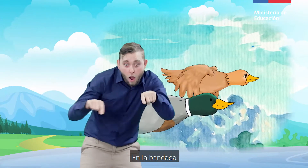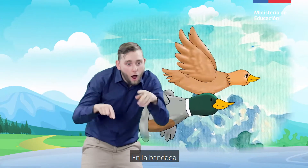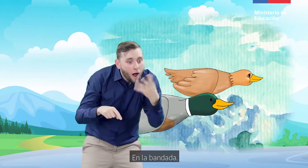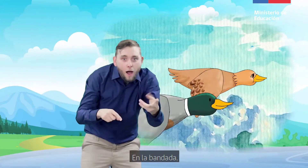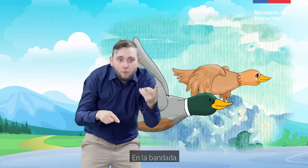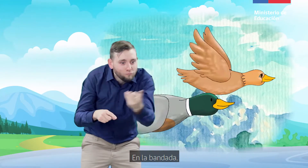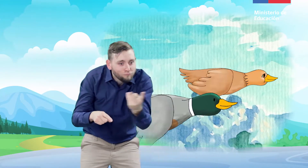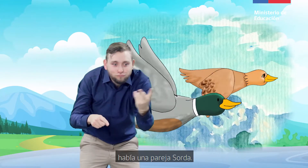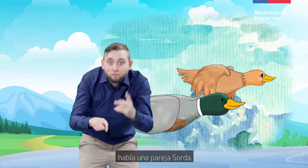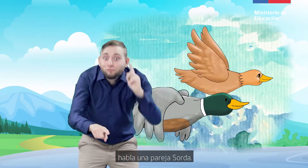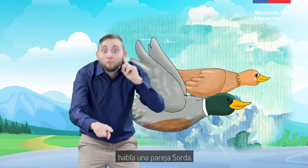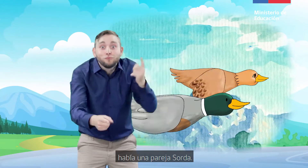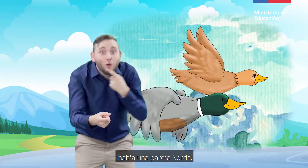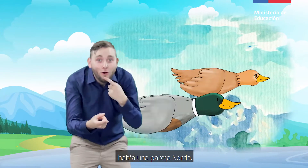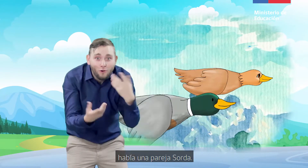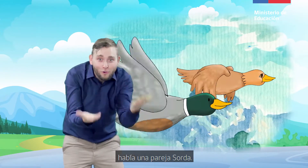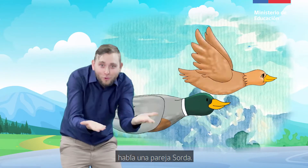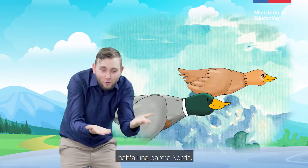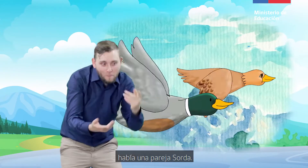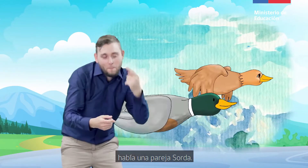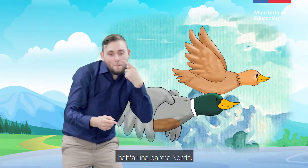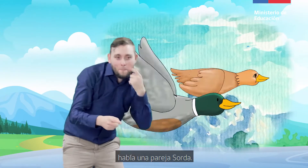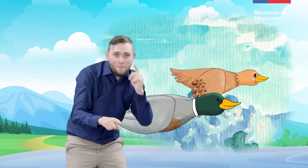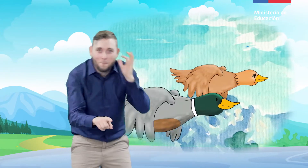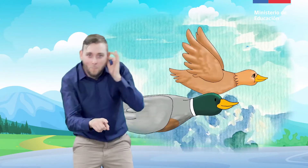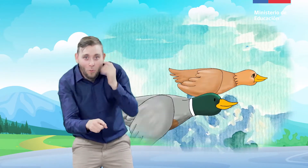En la bandada había una pareja sorda.